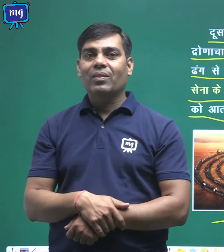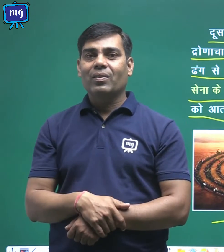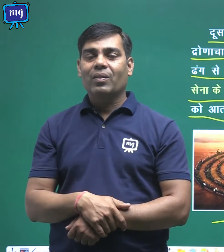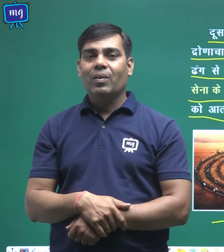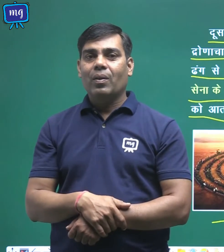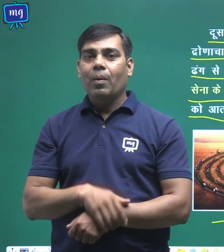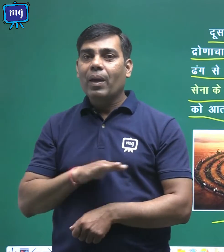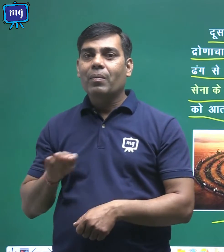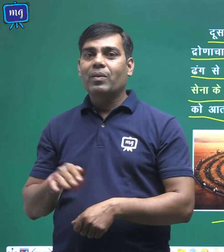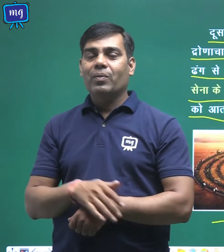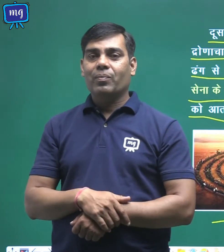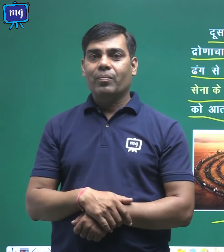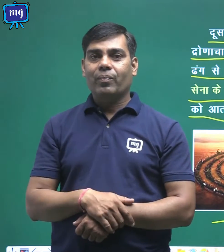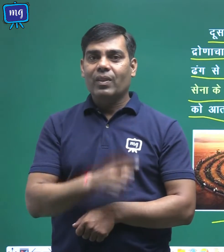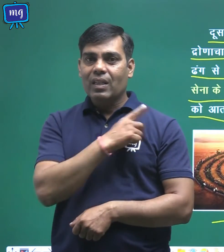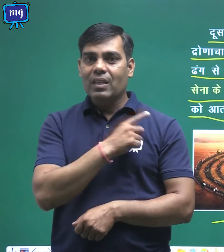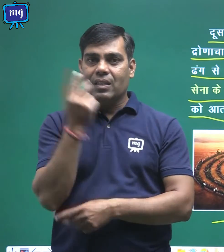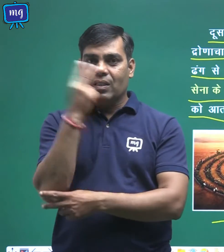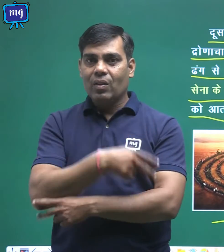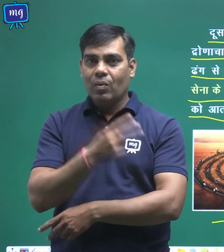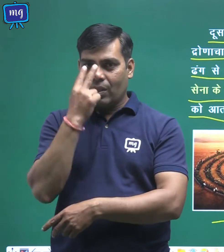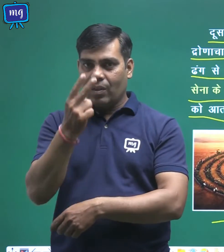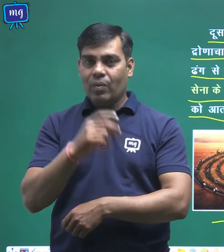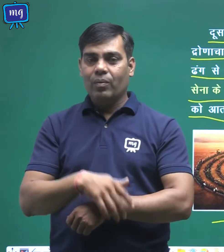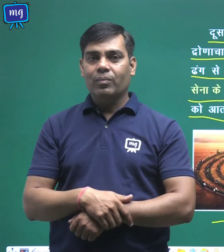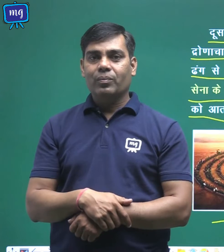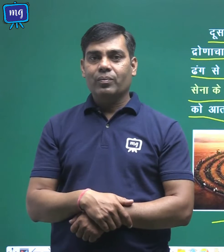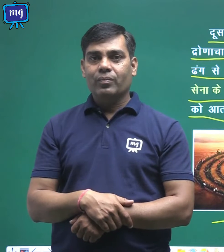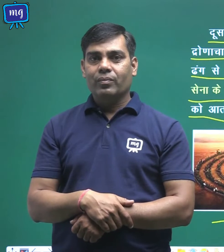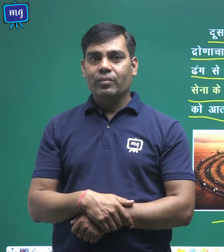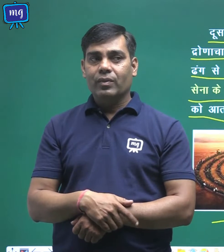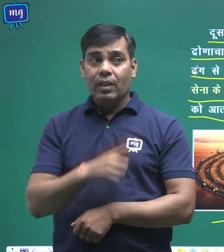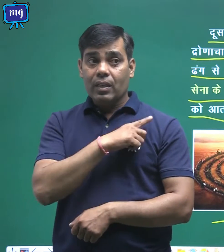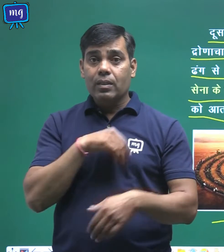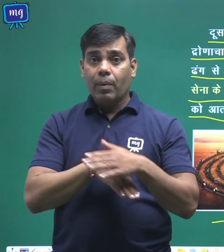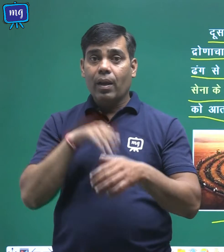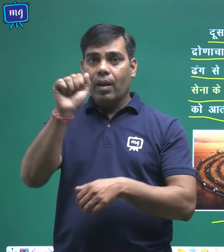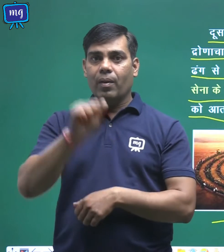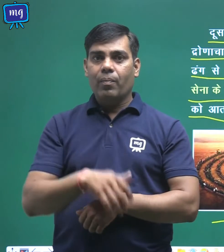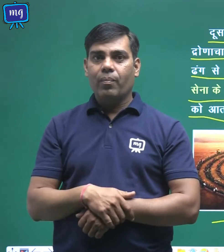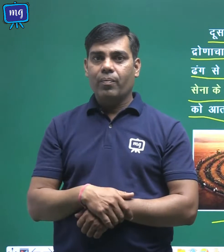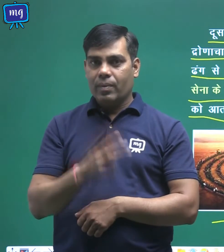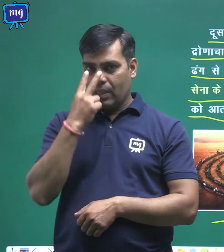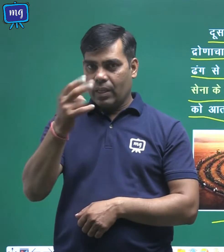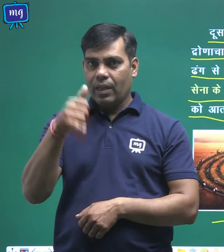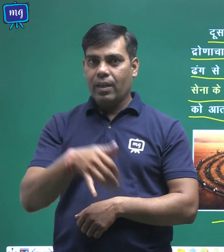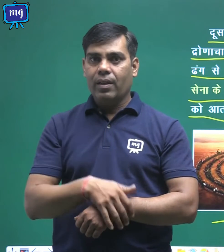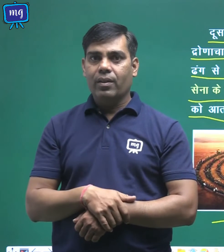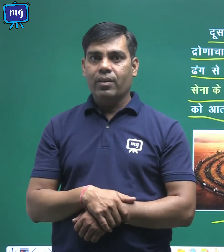प्यारे बच्चों, इस चित्र को देखो। इसमें आप देख रहे